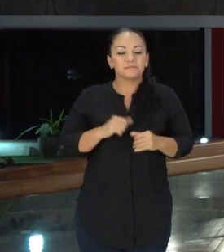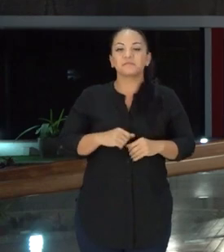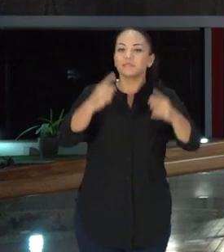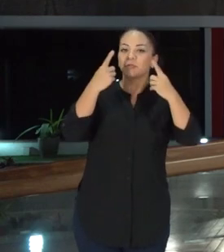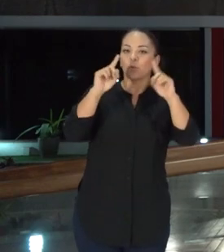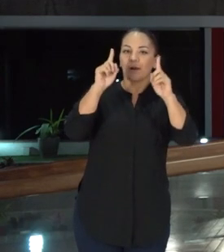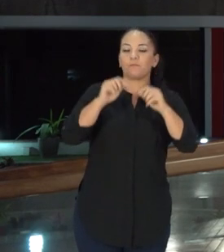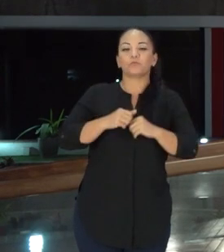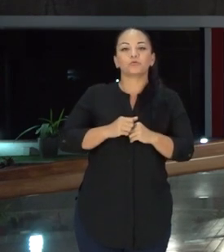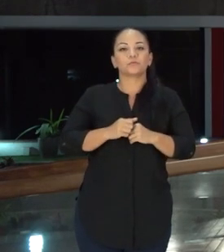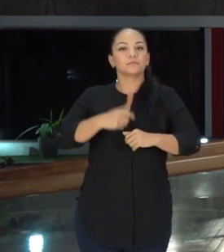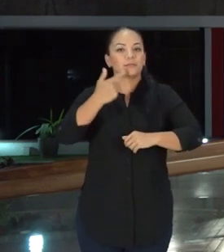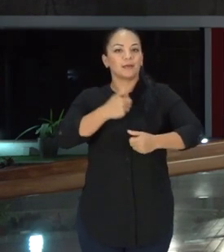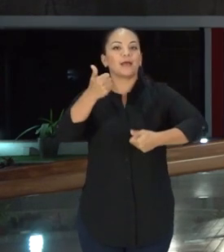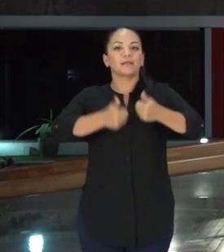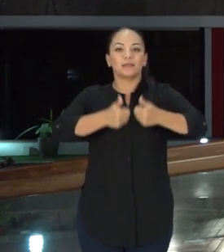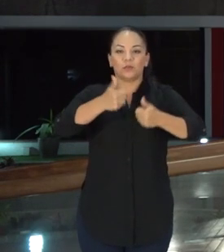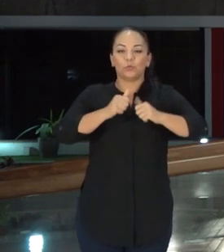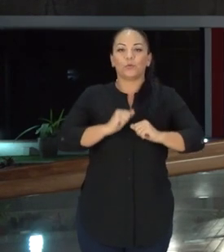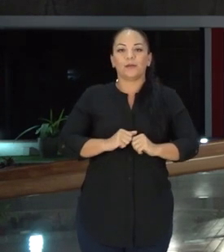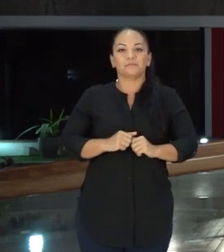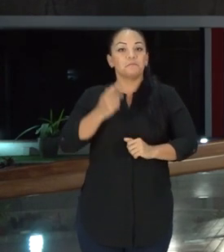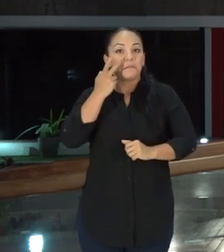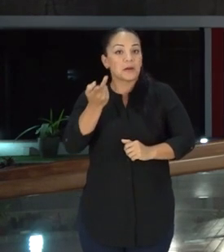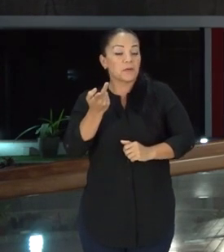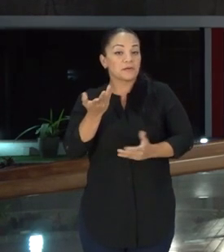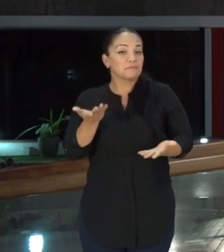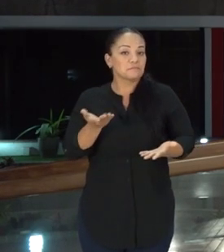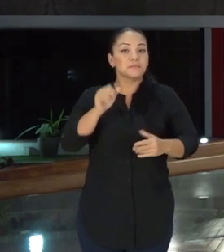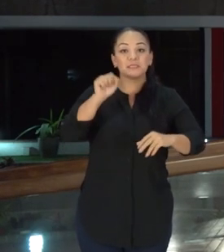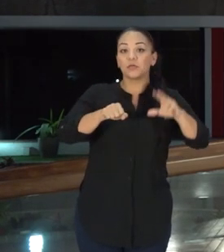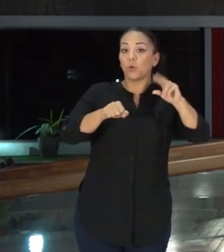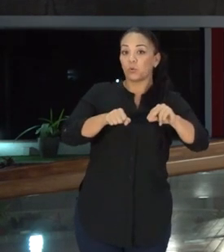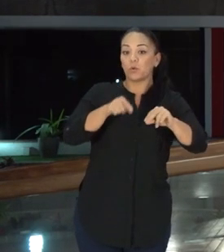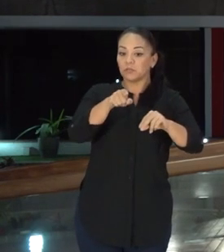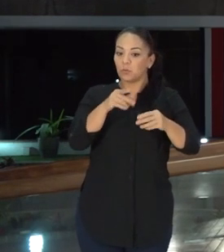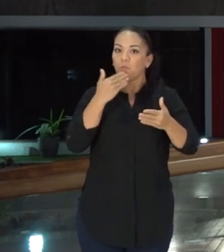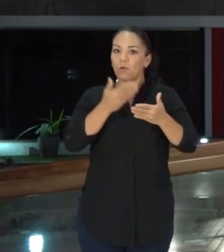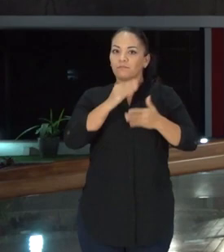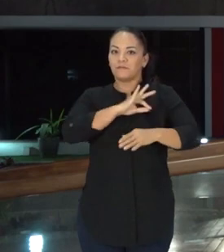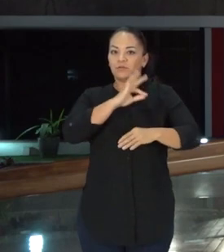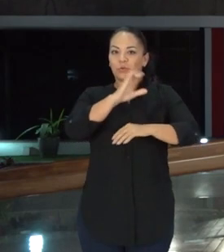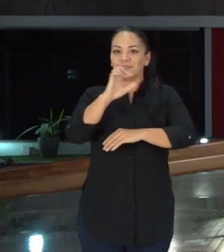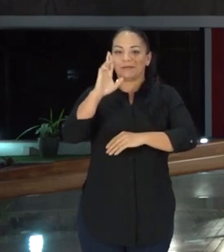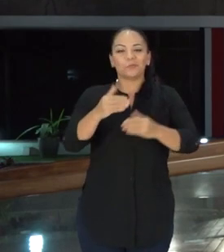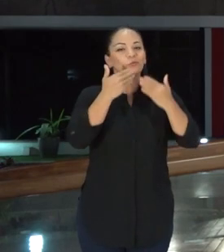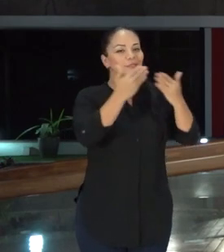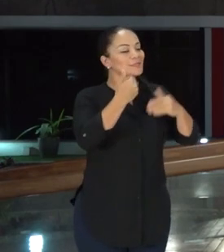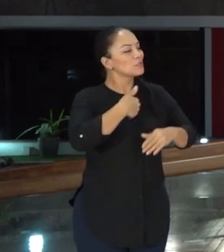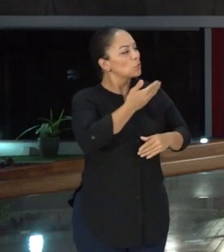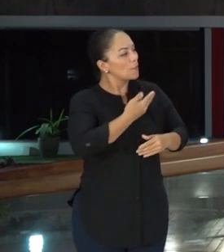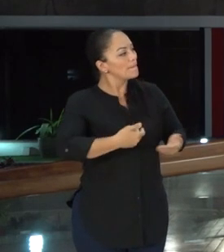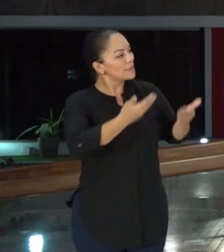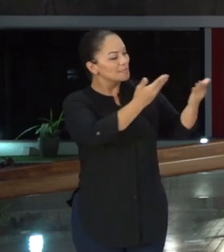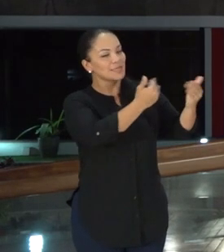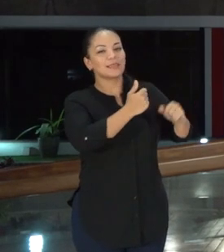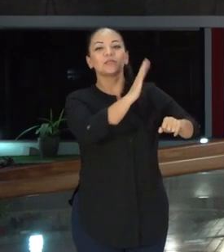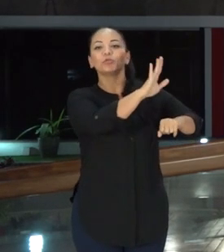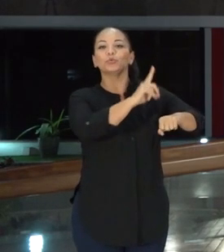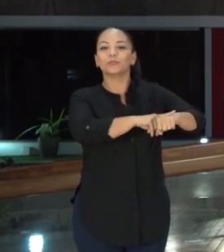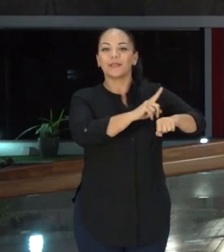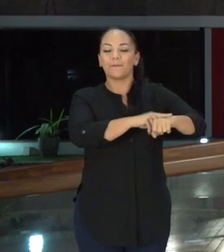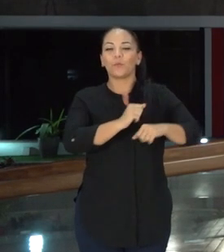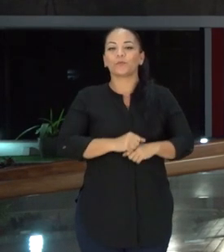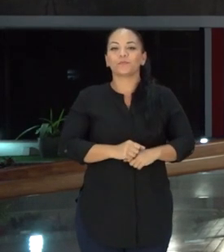una candidatura de estas es una candidatura que le sirve a Costa Rica. Muchísimas gracias, señor presidente, por su tiempo